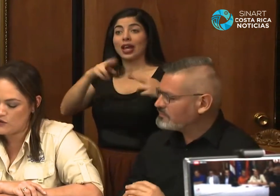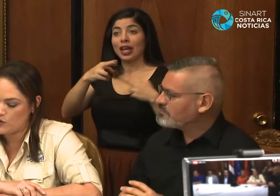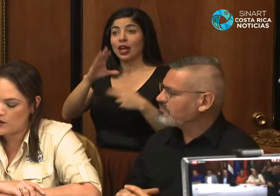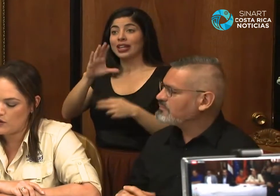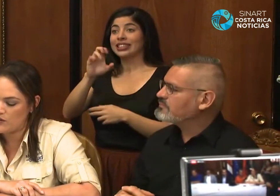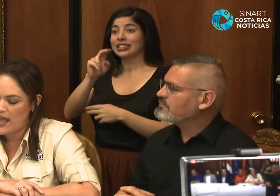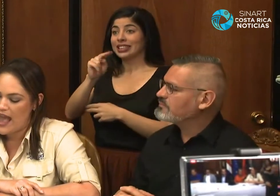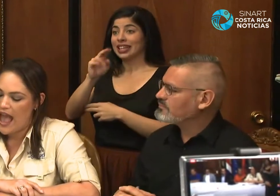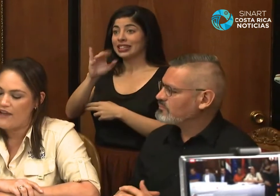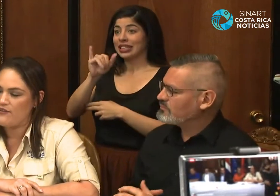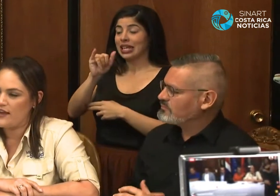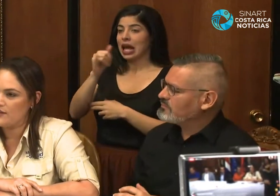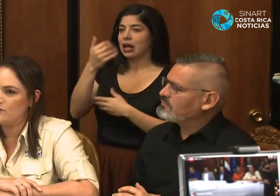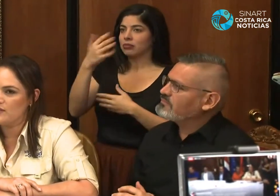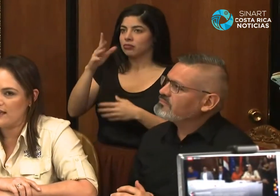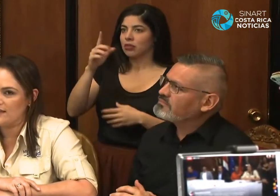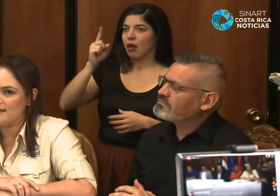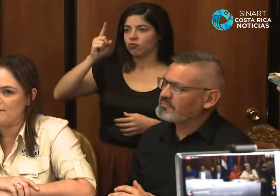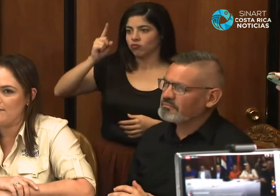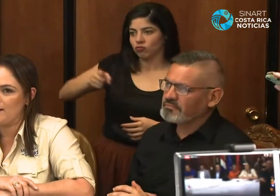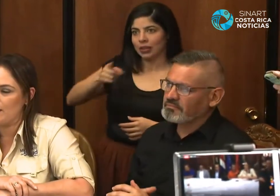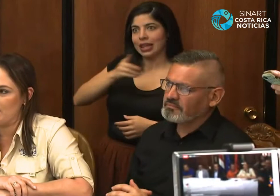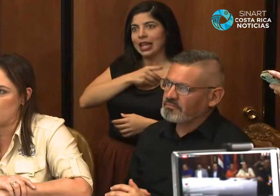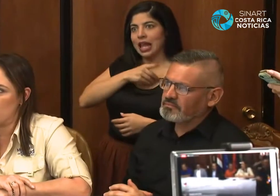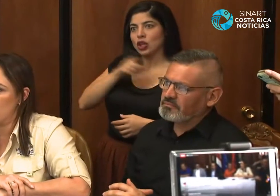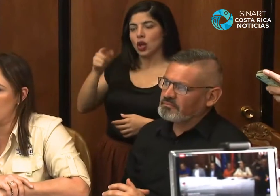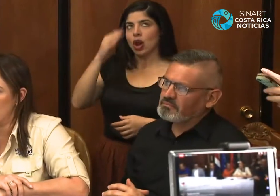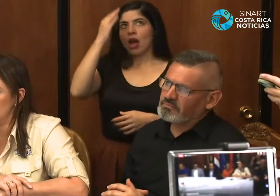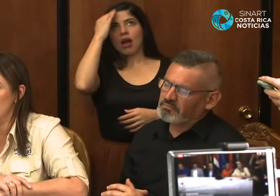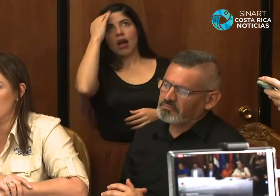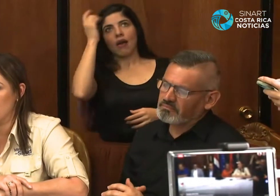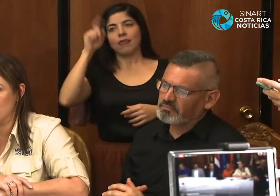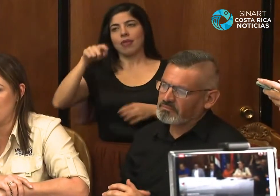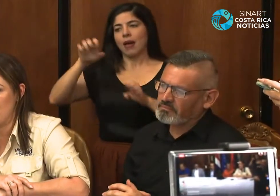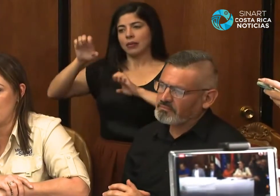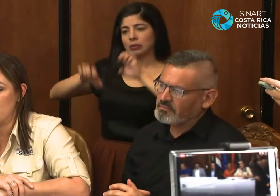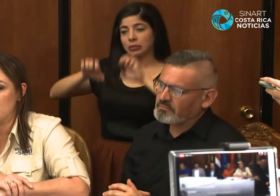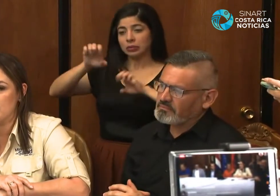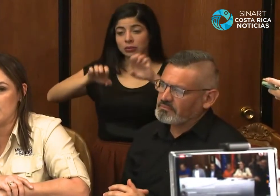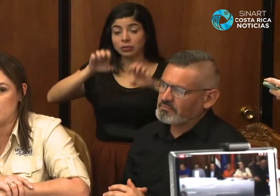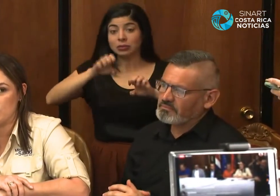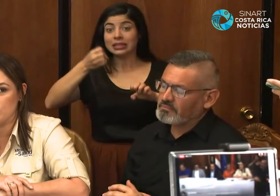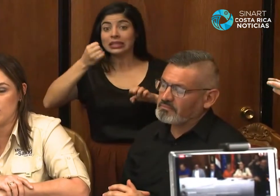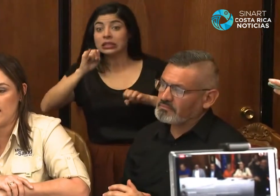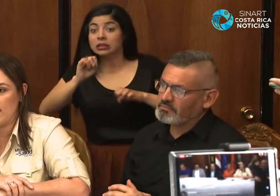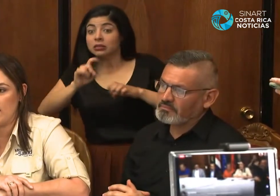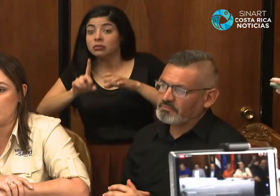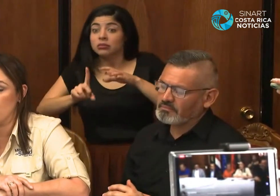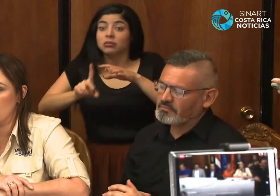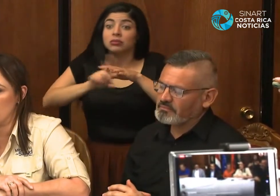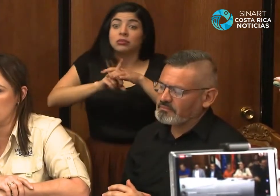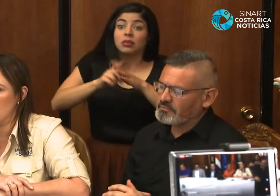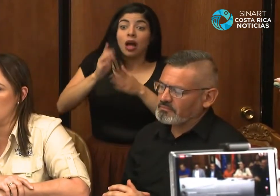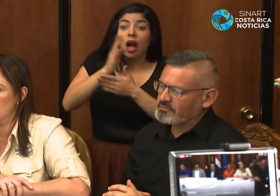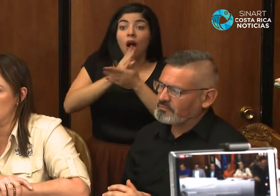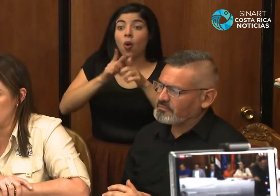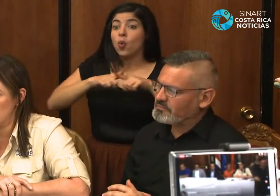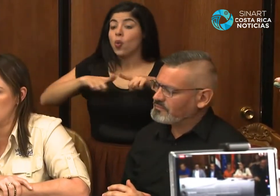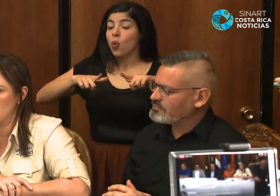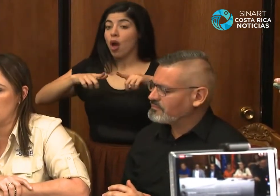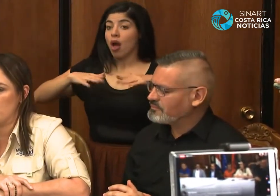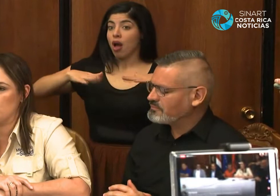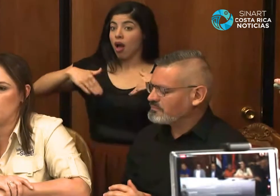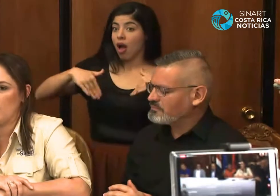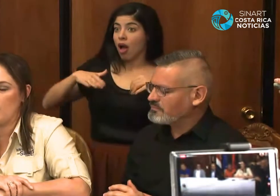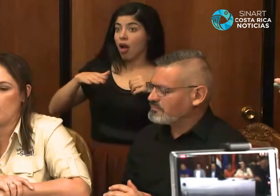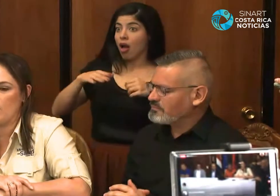han sido instruidos a efectos de que estén valorando y en caso de detectar centros que no cuenten con el